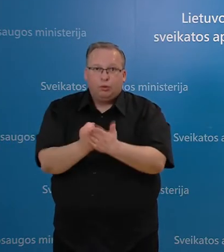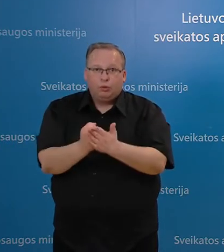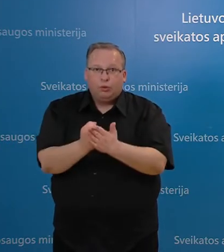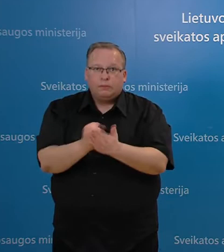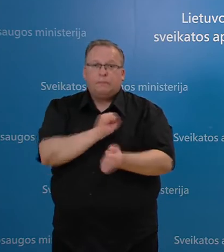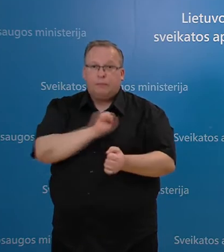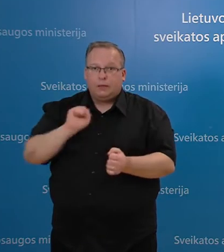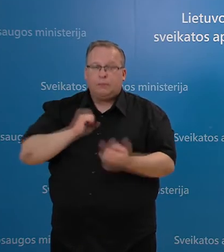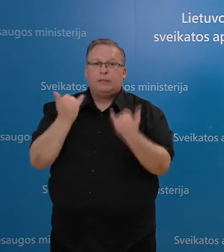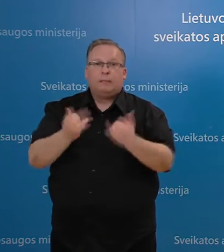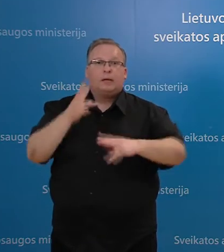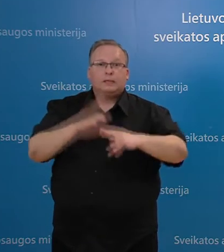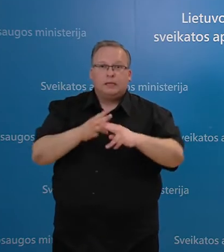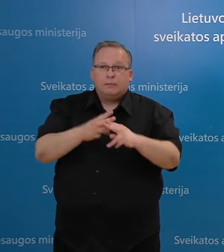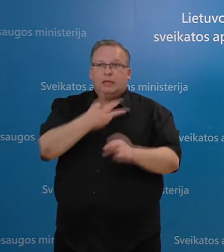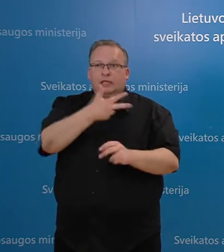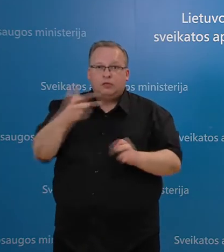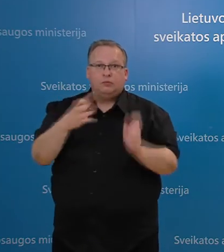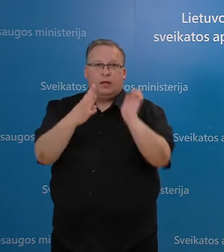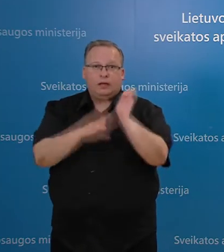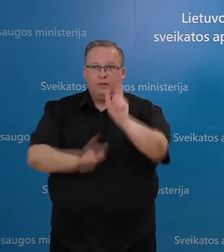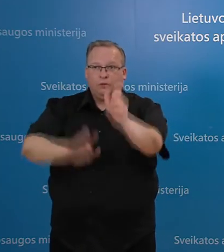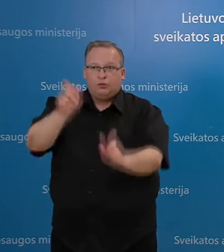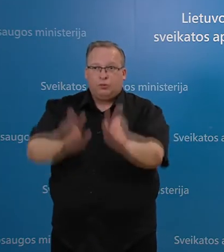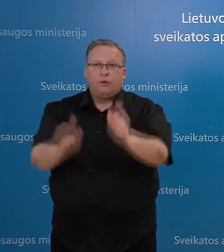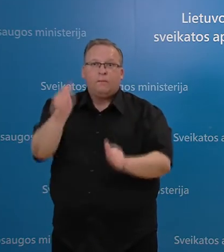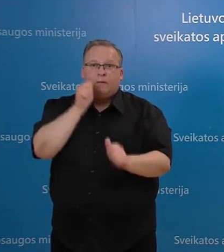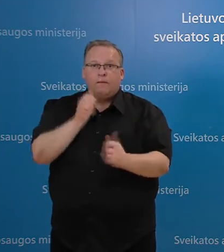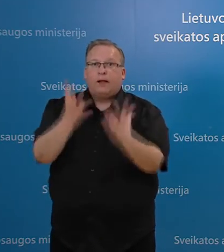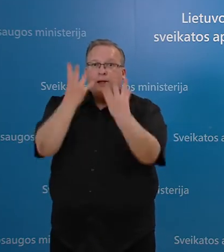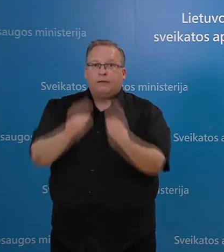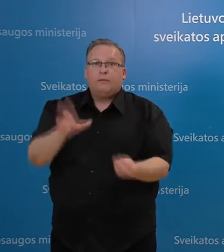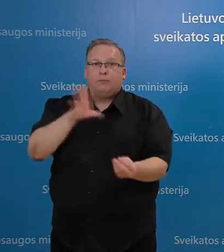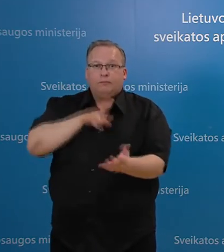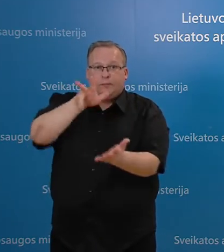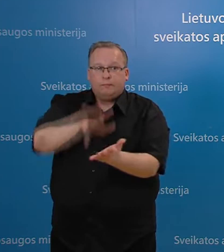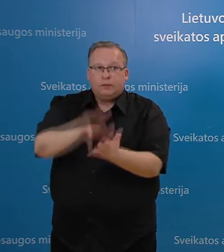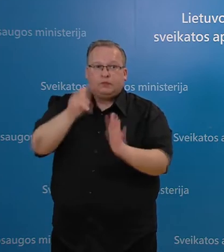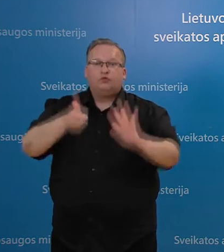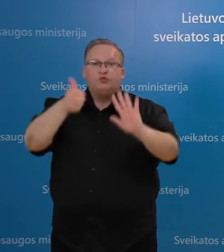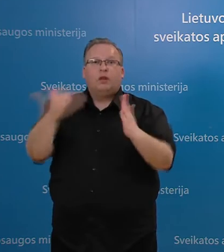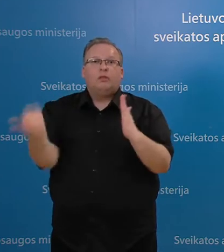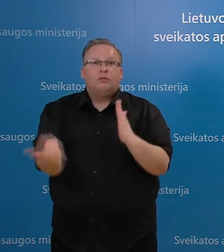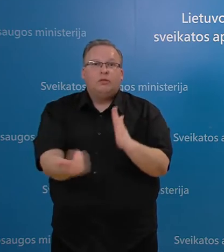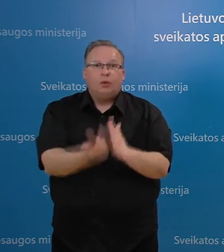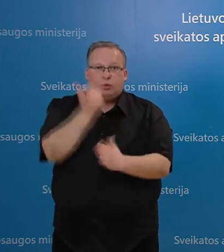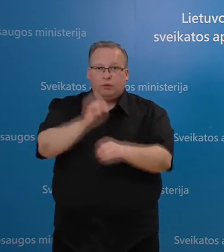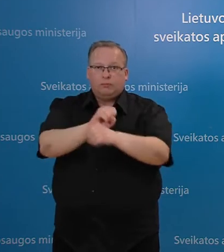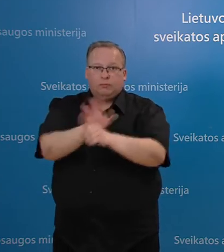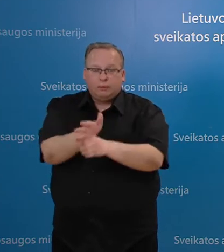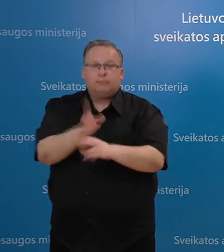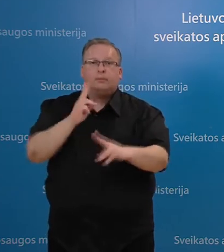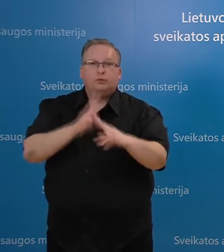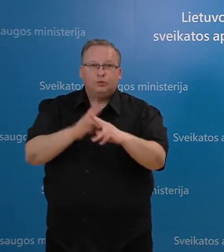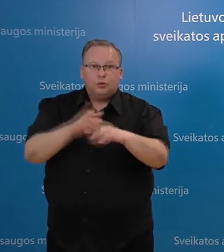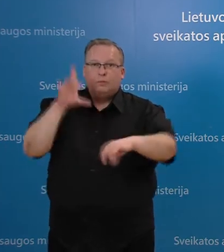metu serga 309 asmenys. Per vakar dieną buvo patvirtinti 6 nauji COVID-19 infekcijos